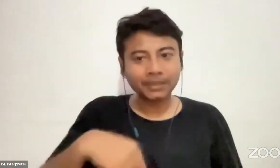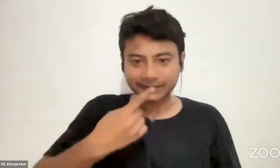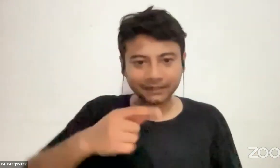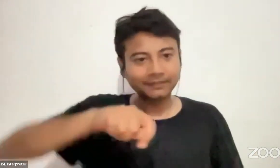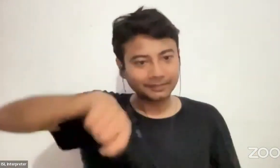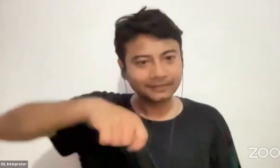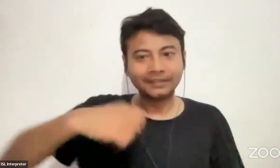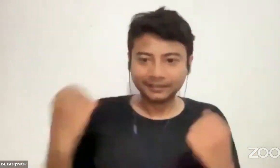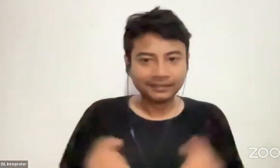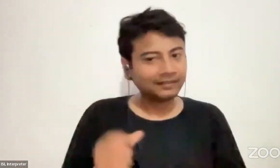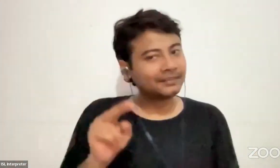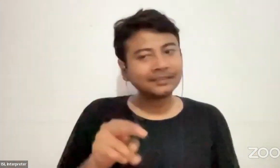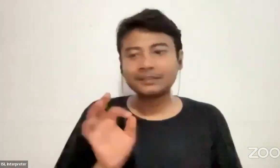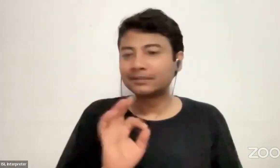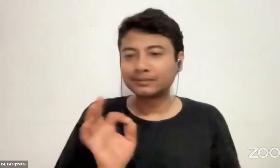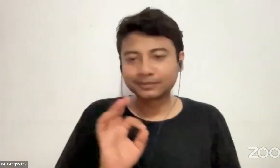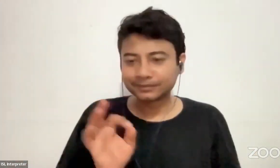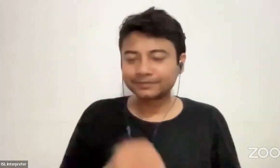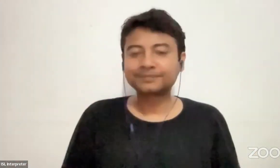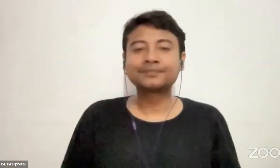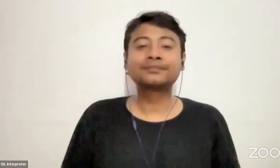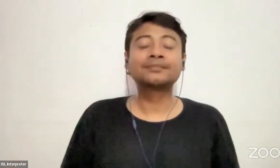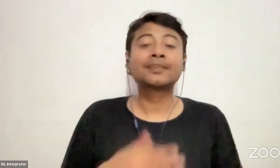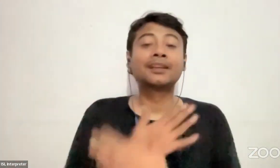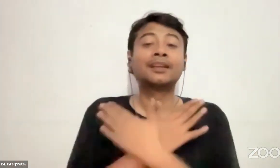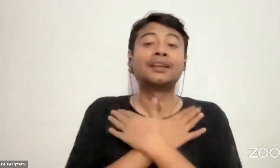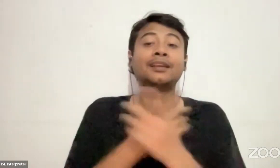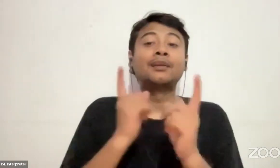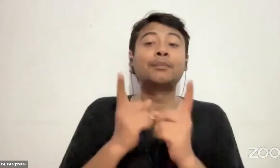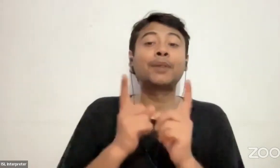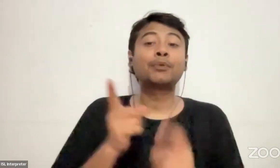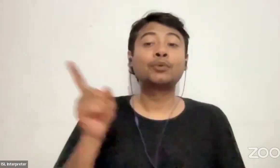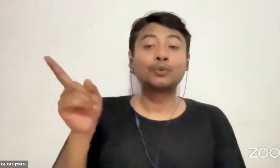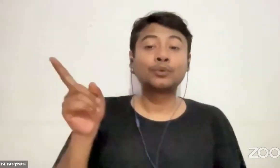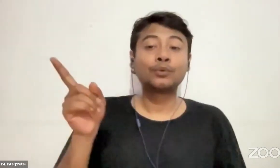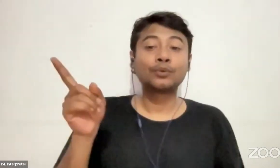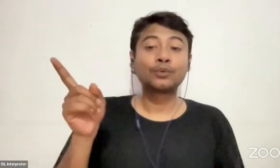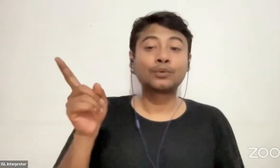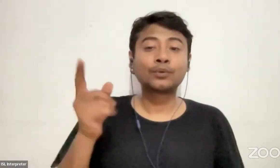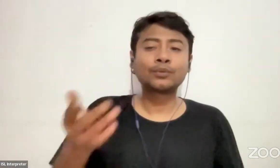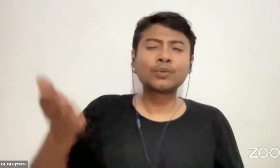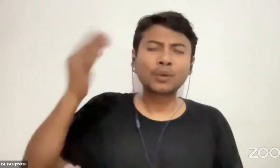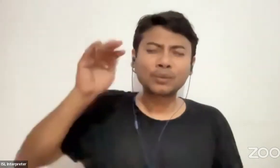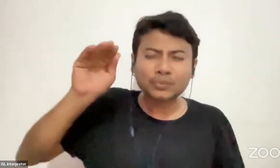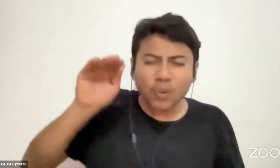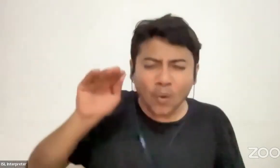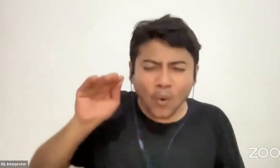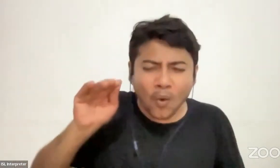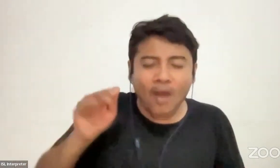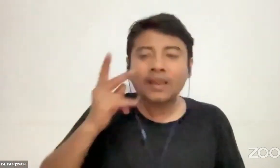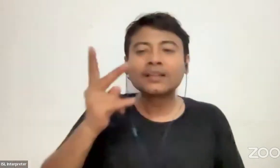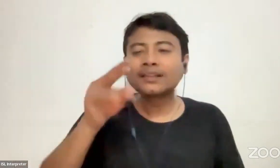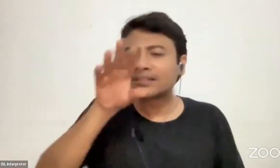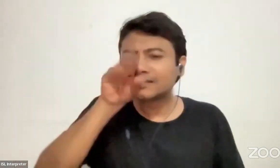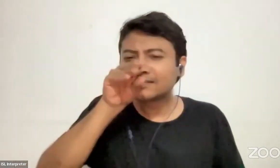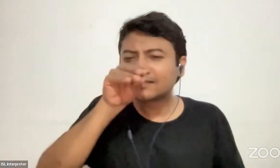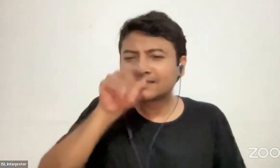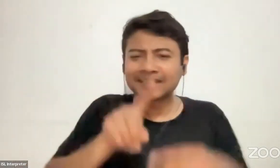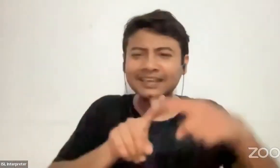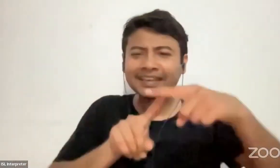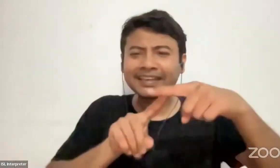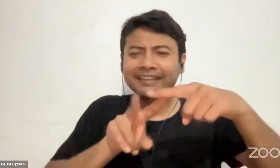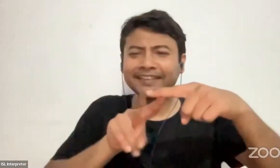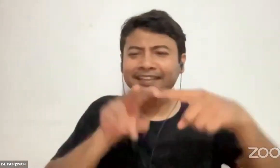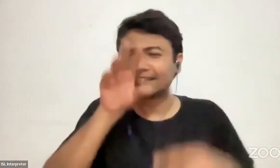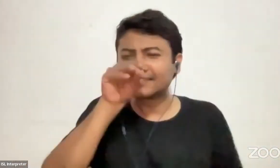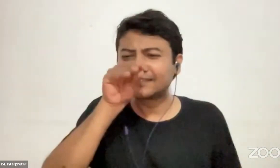तो जब मैं छोटा था तो मैंने कार्टून में देखा था कि एक चॉकलेट की नदी बहती है, कार्टून में ऐसा दिखाते थे, ना दूध की नदी